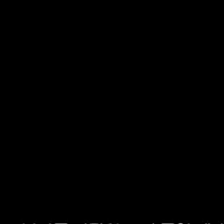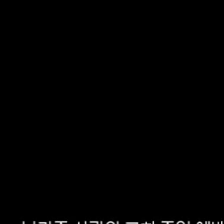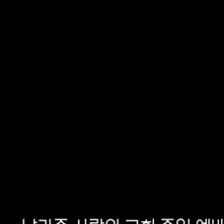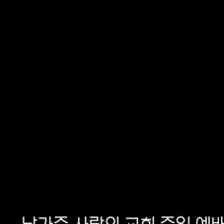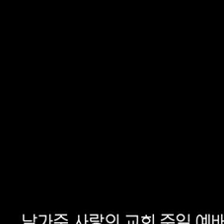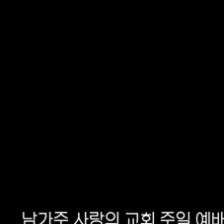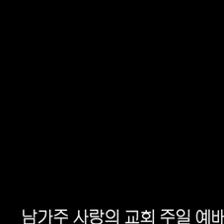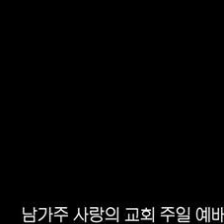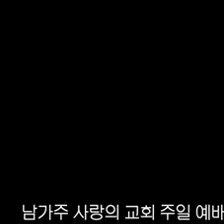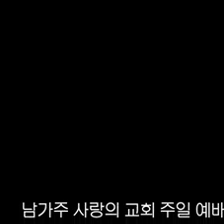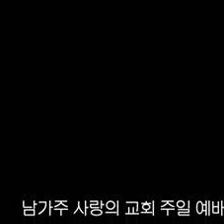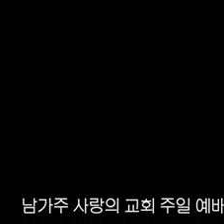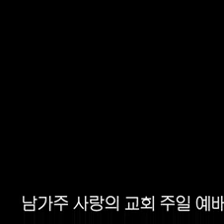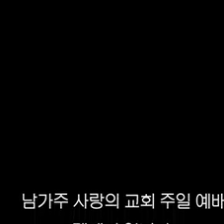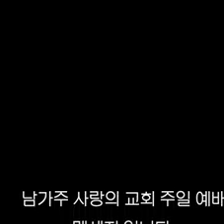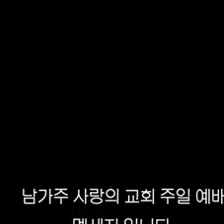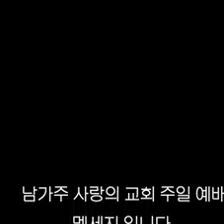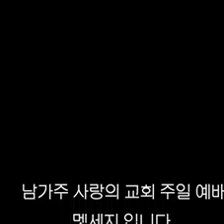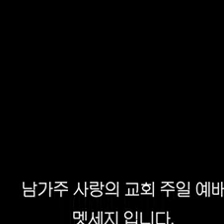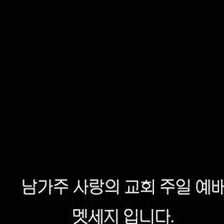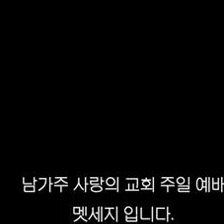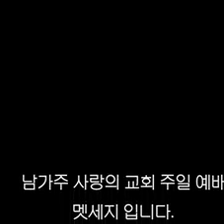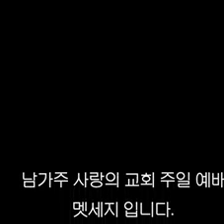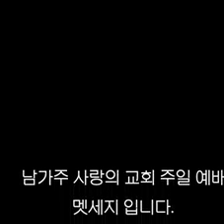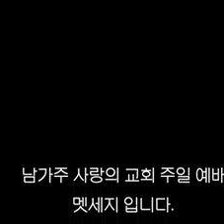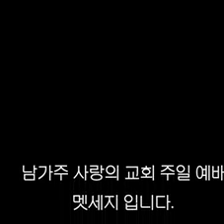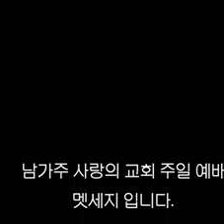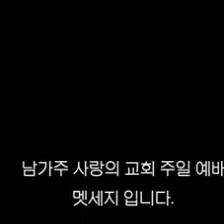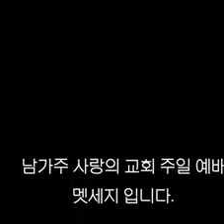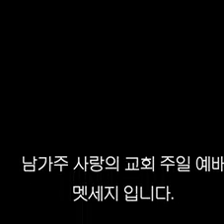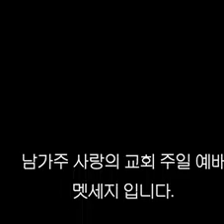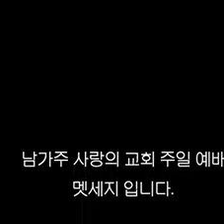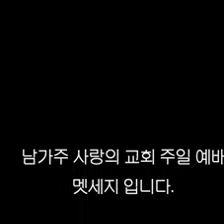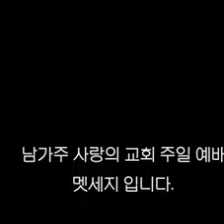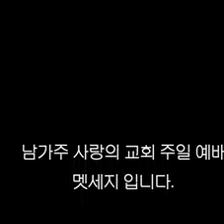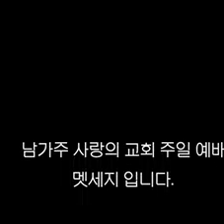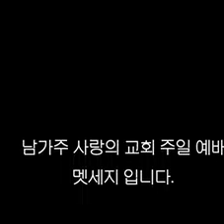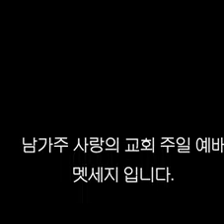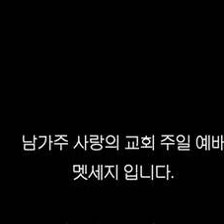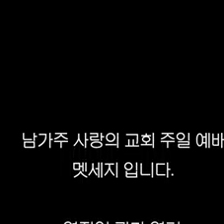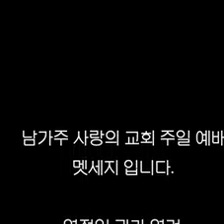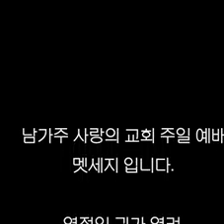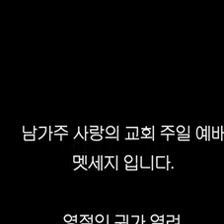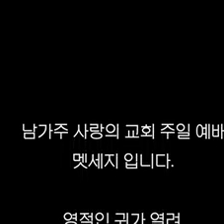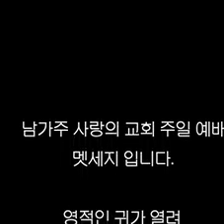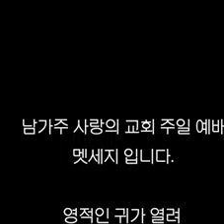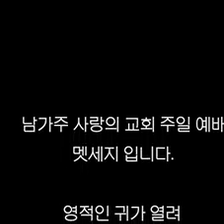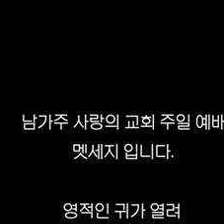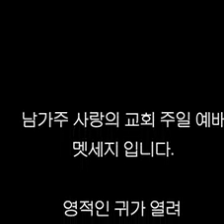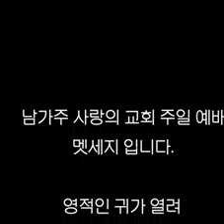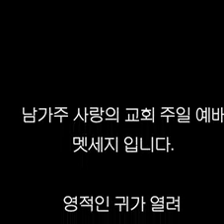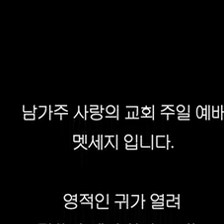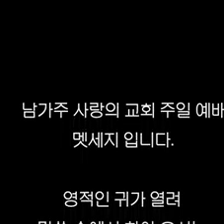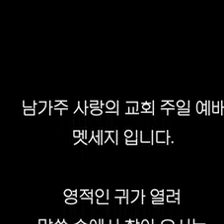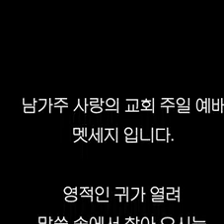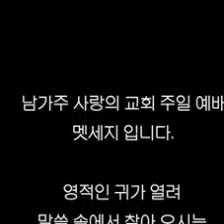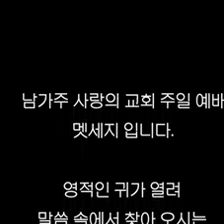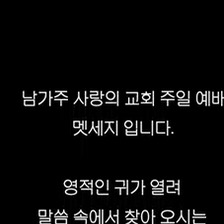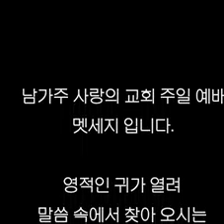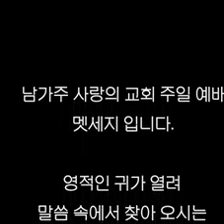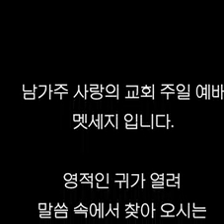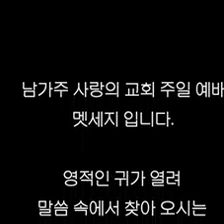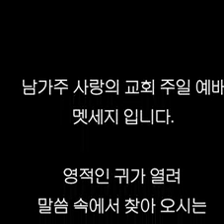남가주 사랑의 교회 주일 예배 메시지입니다. 영적인 귀가 열려 말씀